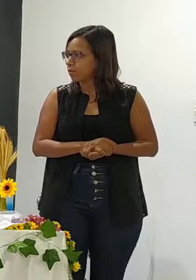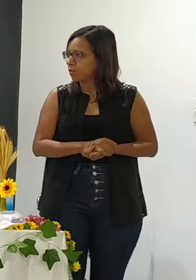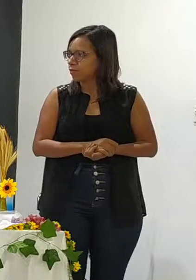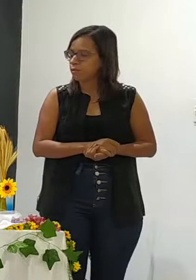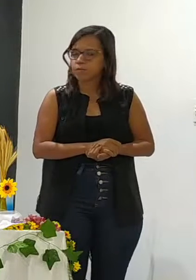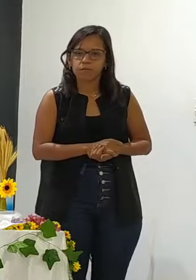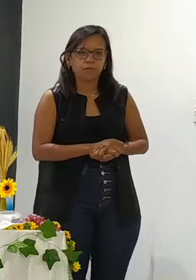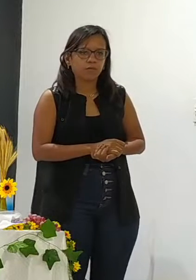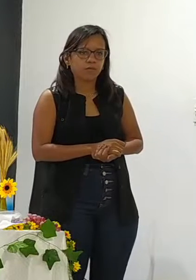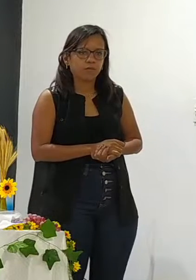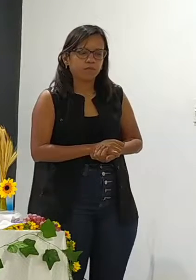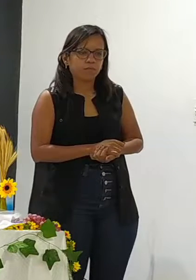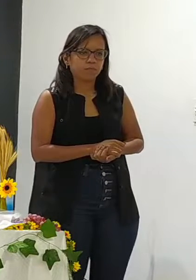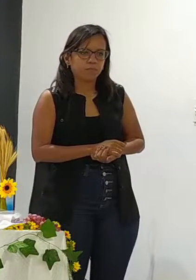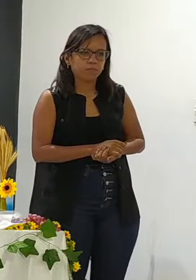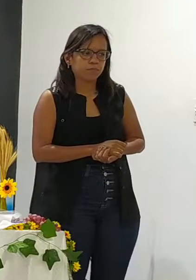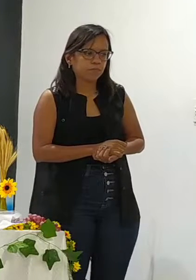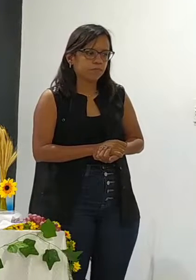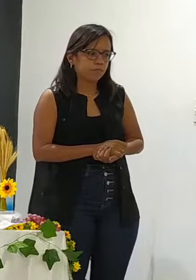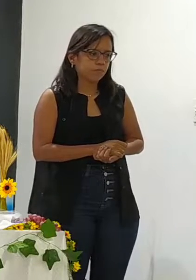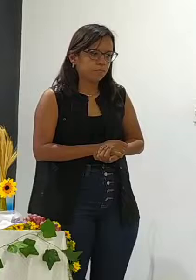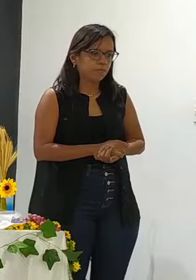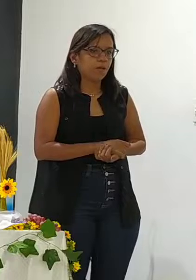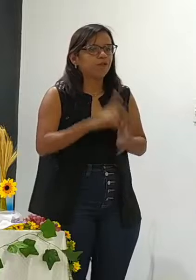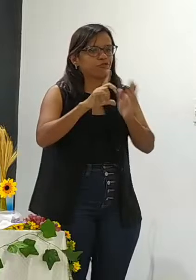A Letícia ligou, eu falei, de novo.